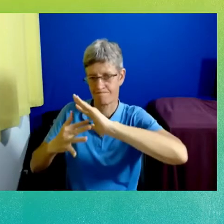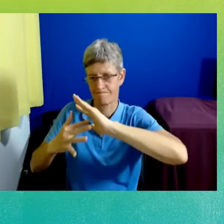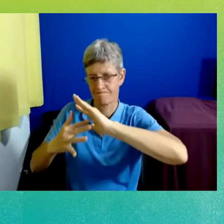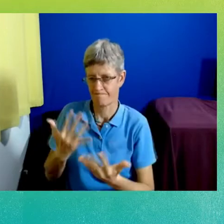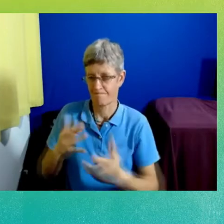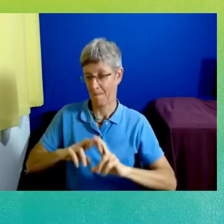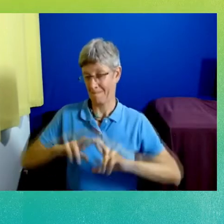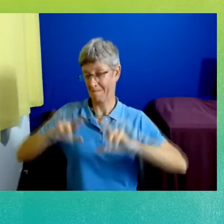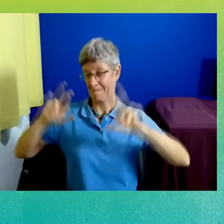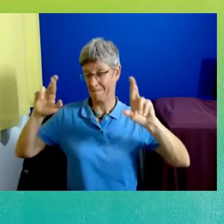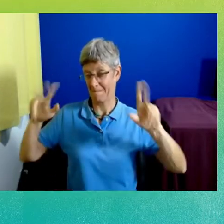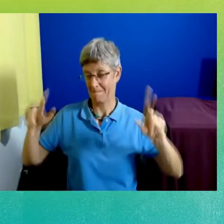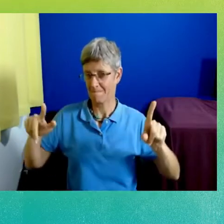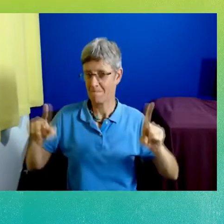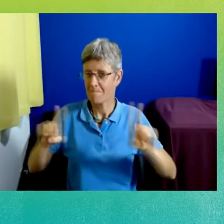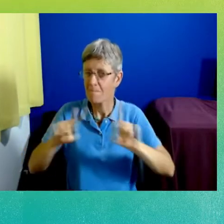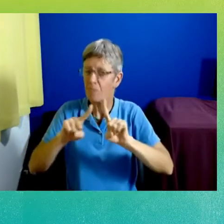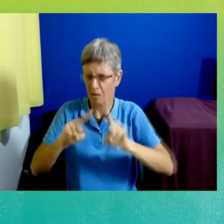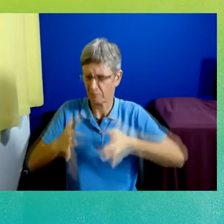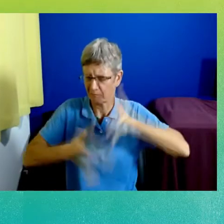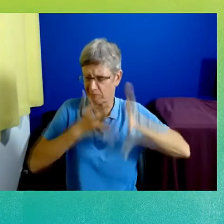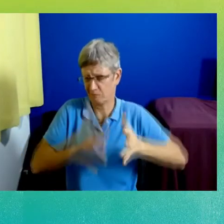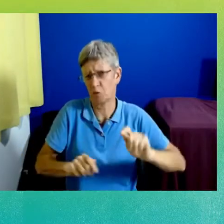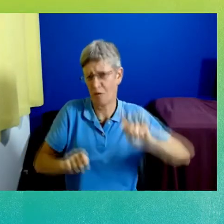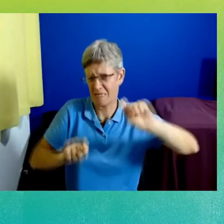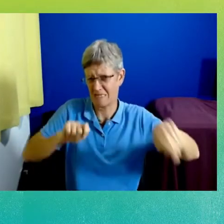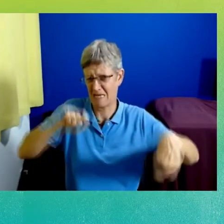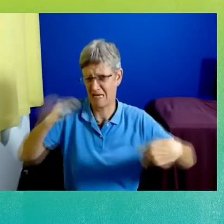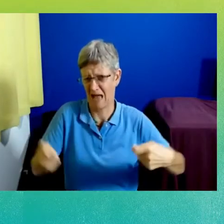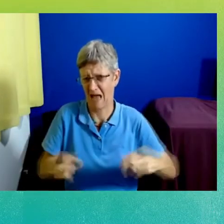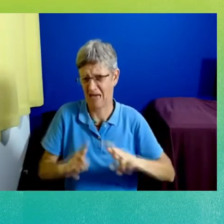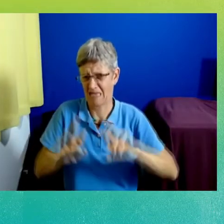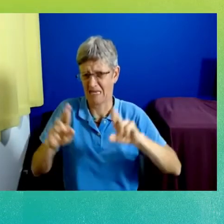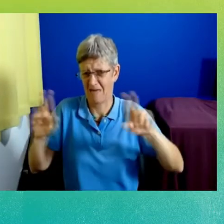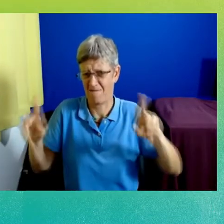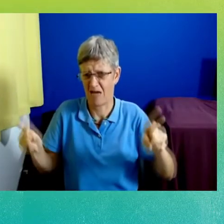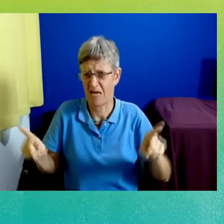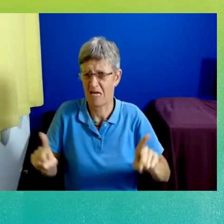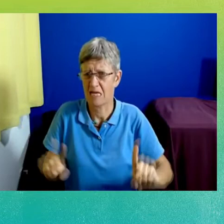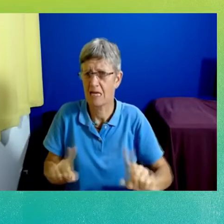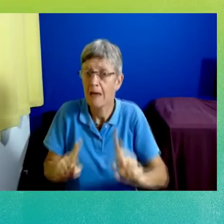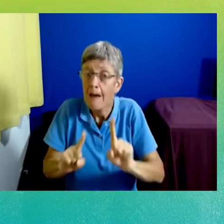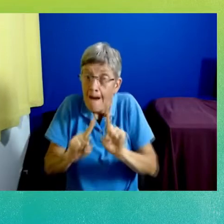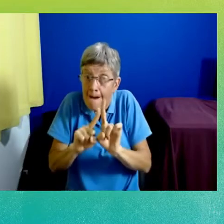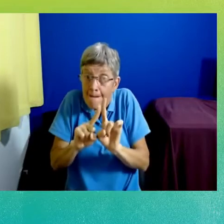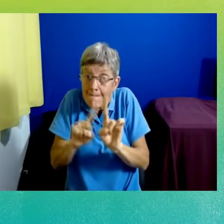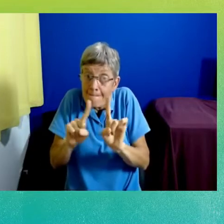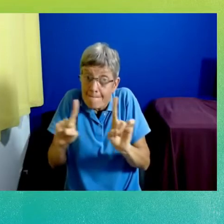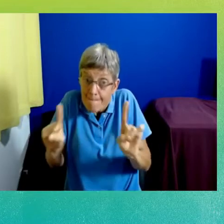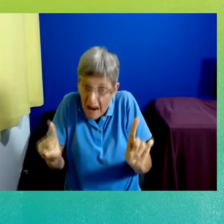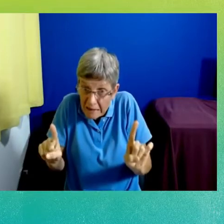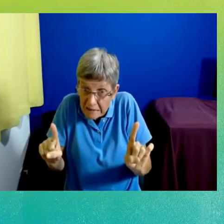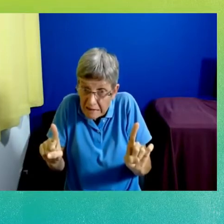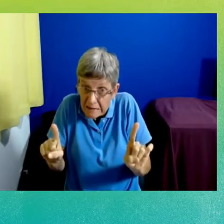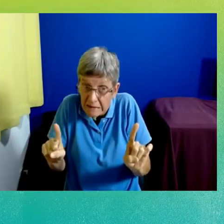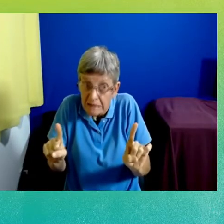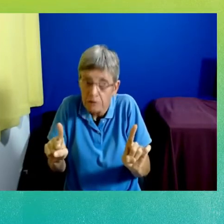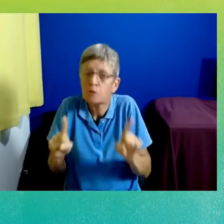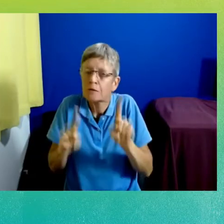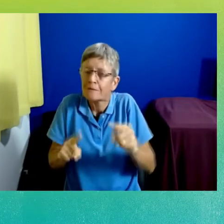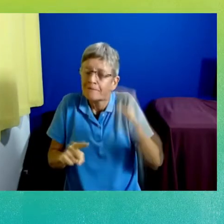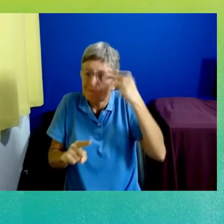Então, na verdade, eu aprendi a literatura inglesa, ela é diferente, a língua de sinais lá também é diferente